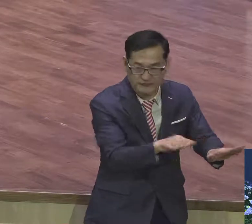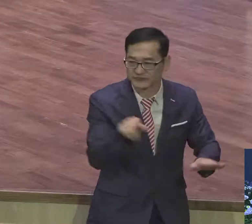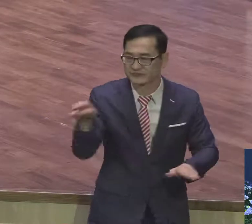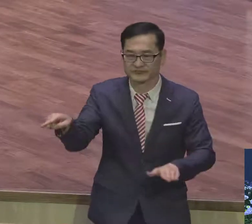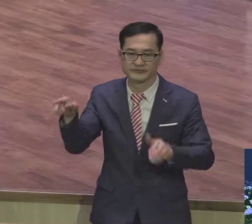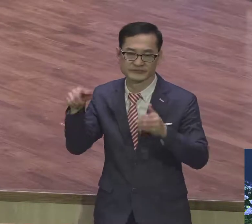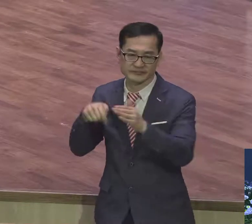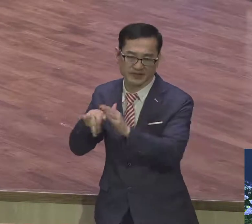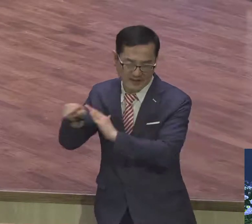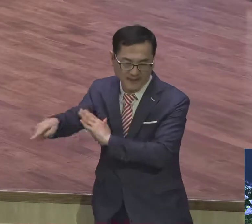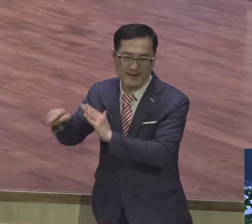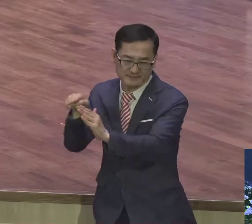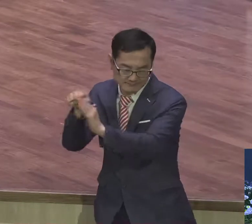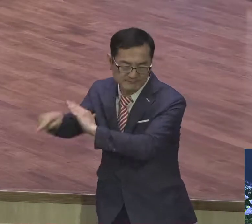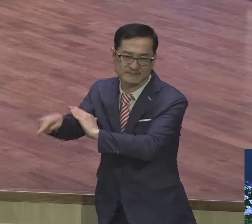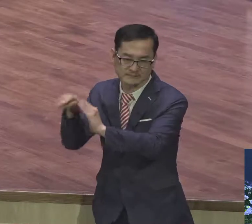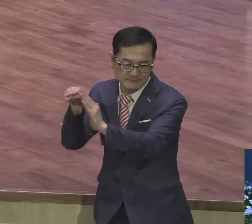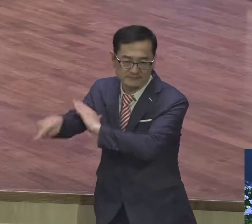집사 때입니다. 집사 때.